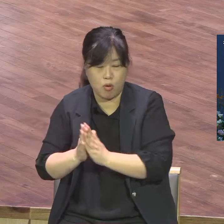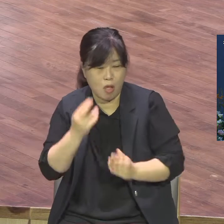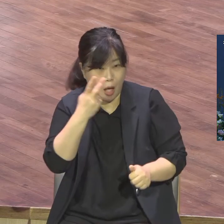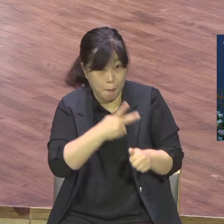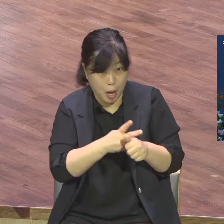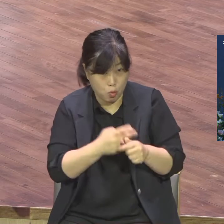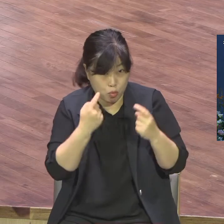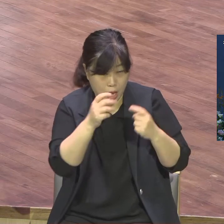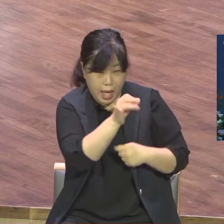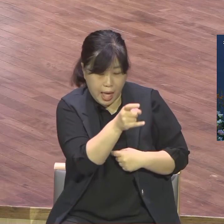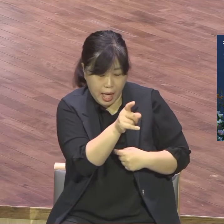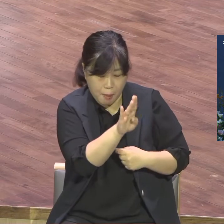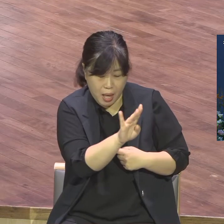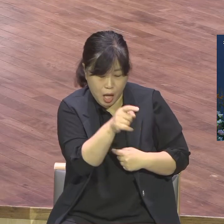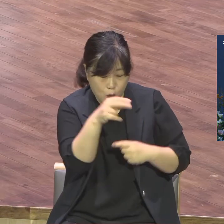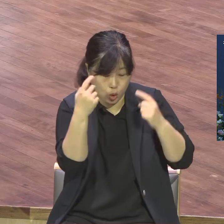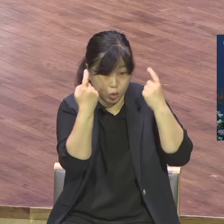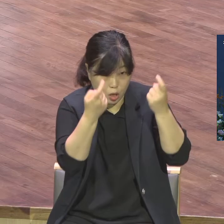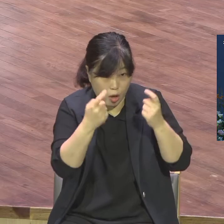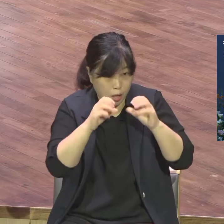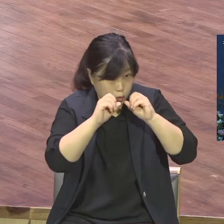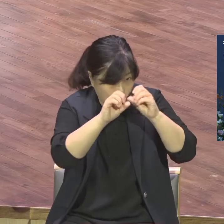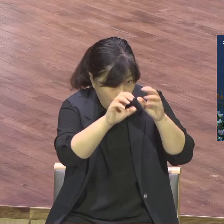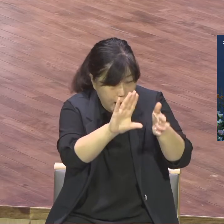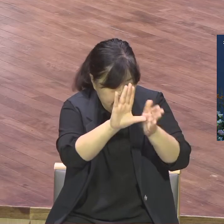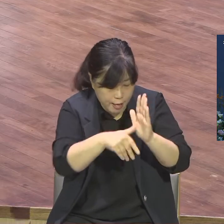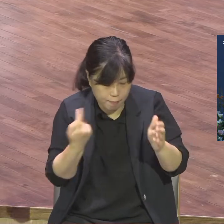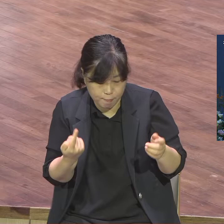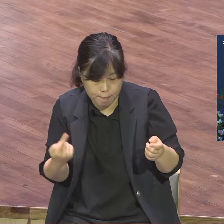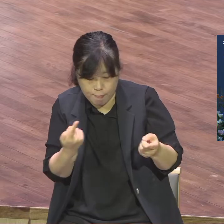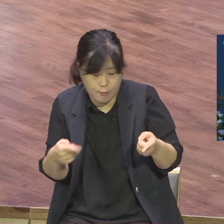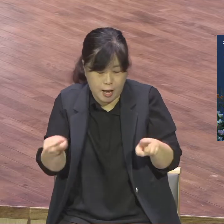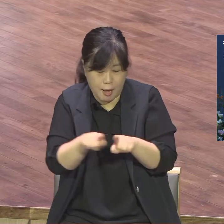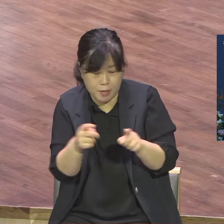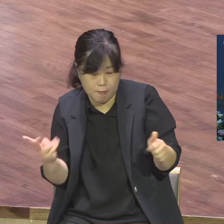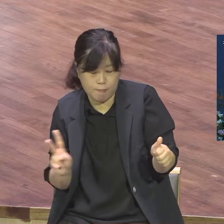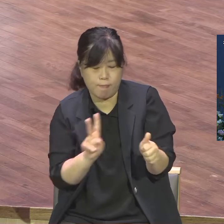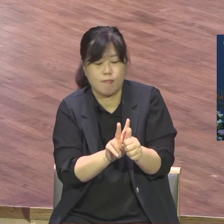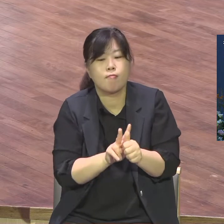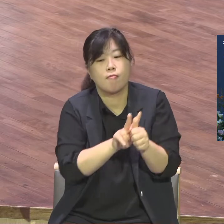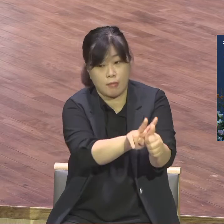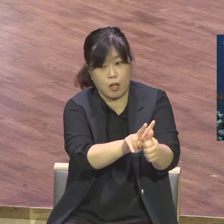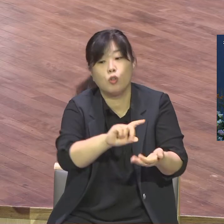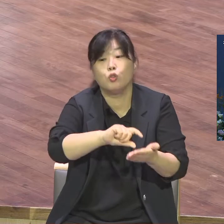보면 브리스가 부부가 바울이 이 서신을 쓸 때는요 로마에 있었다는 걸 볼 수